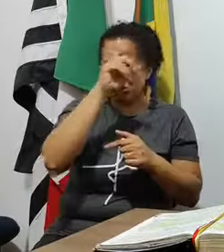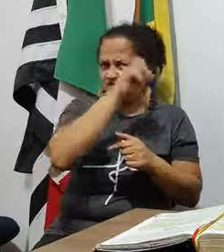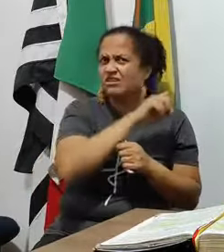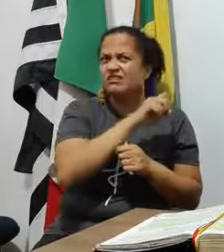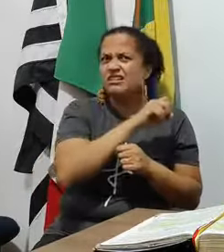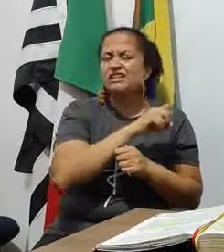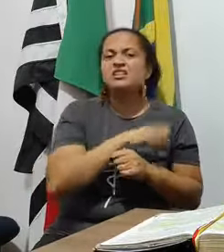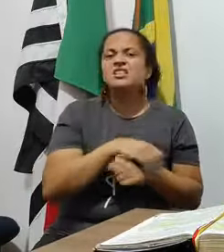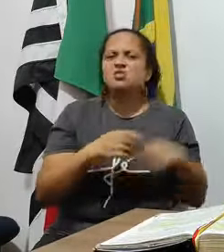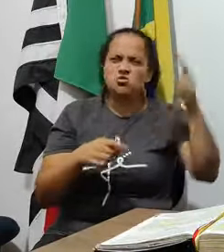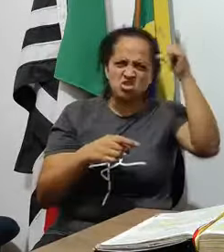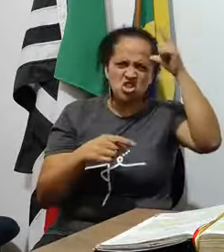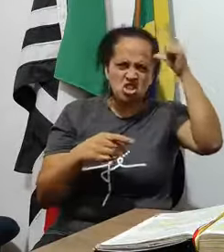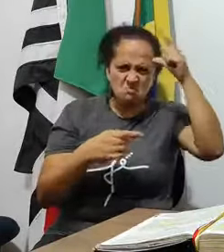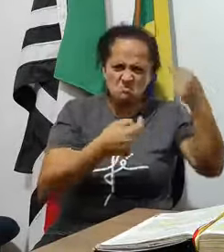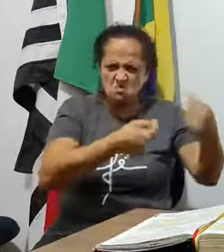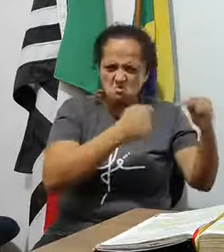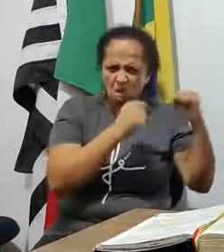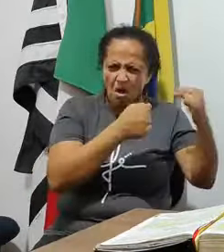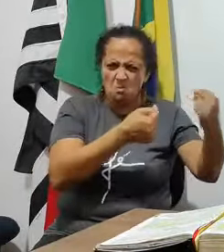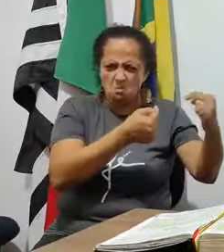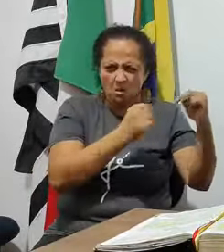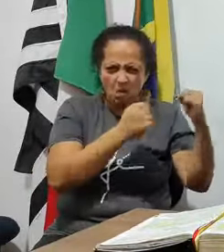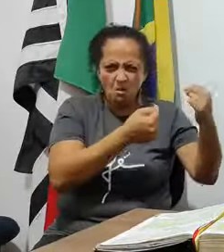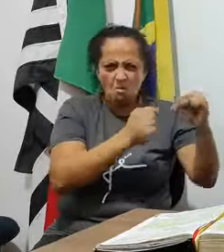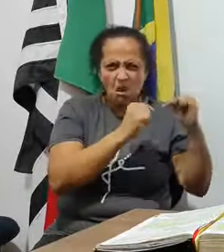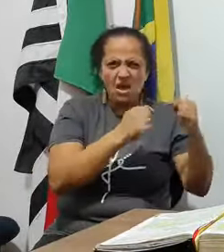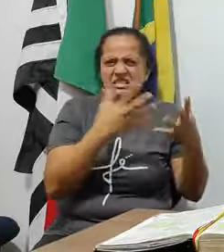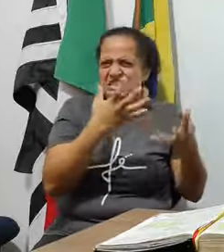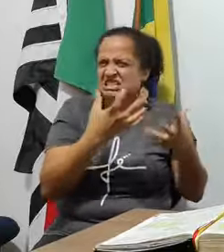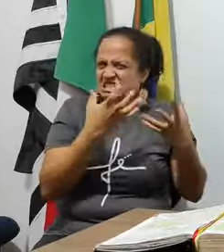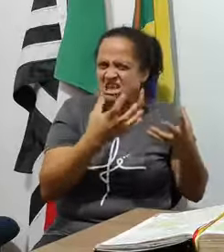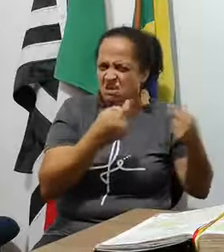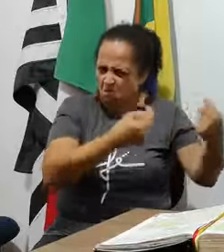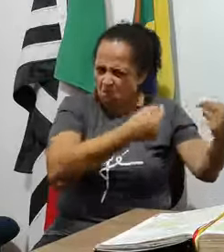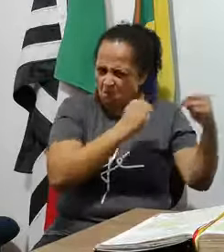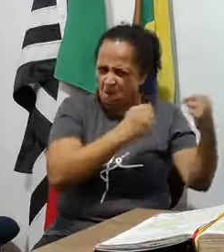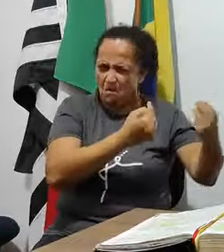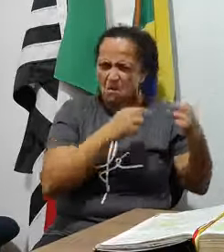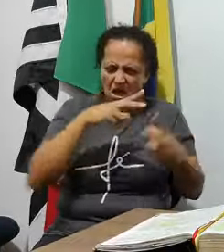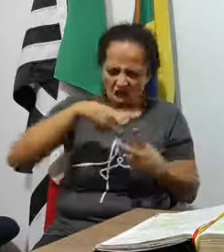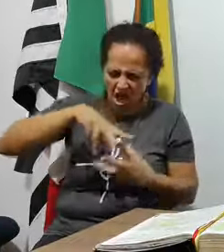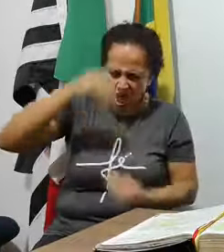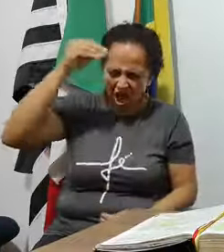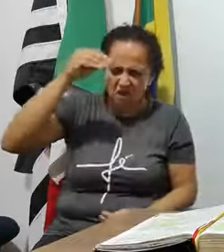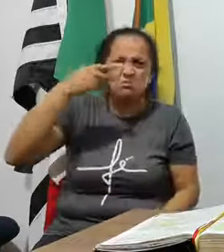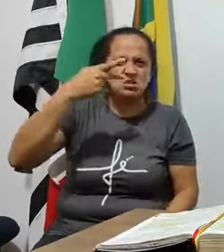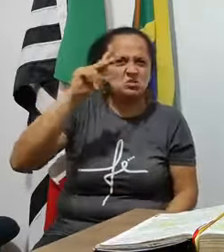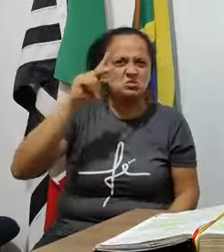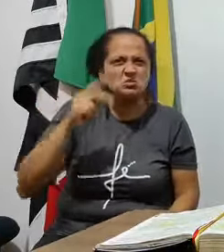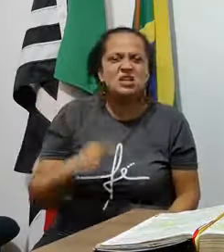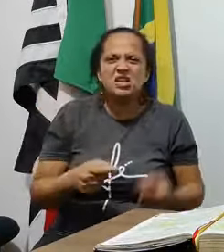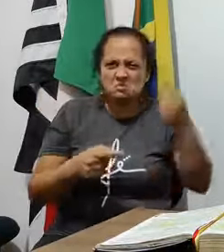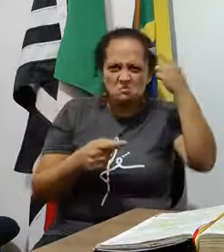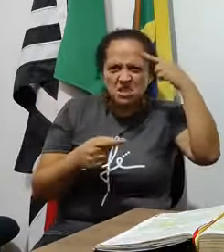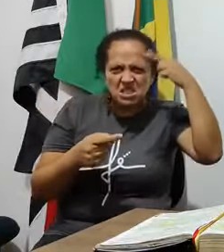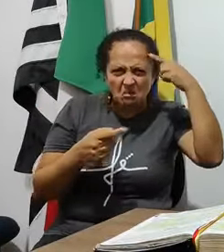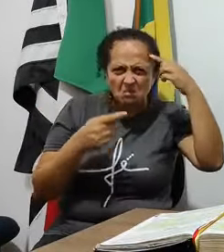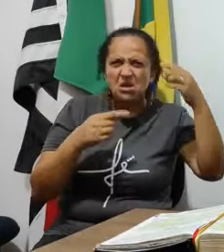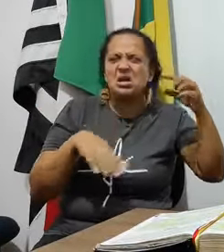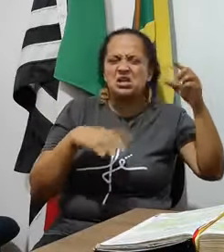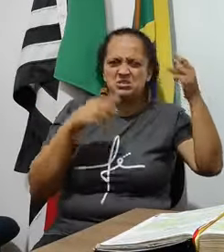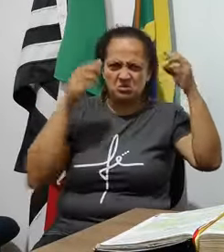Satanás é um covarde, ele é um oportunista. Aí ele ataca a tua alma, ele ataca a mente com pensamentos